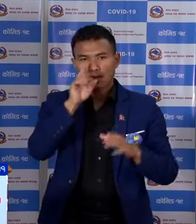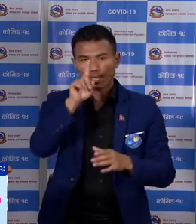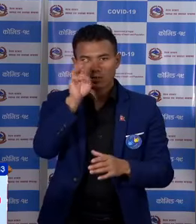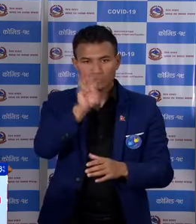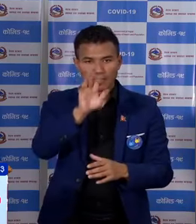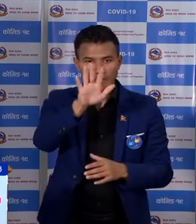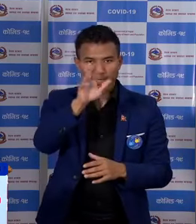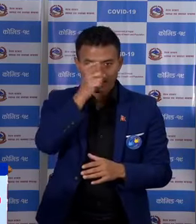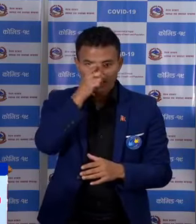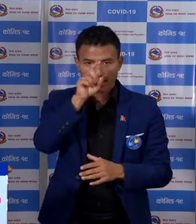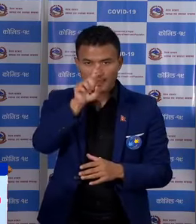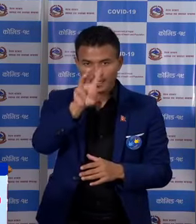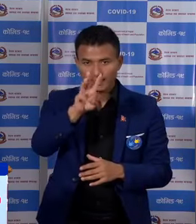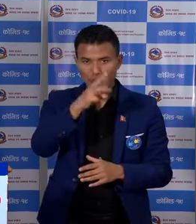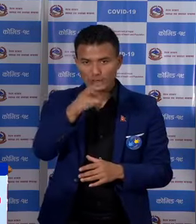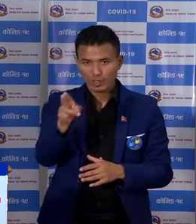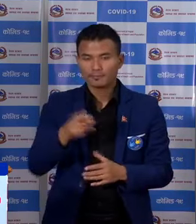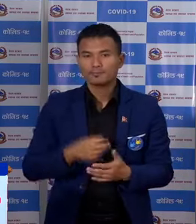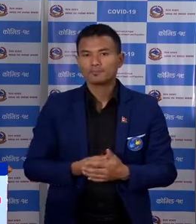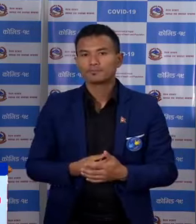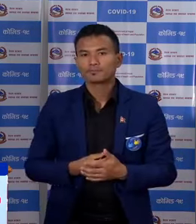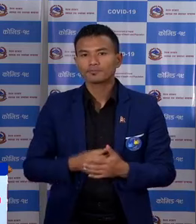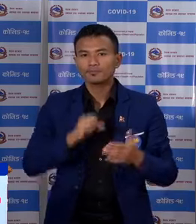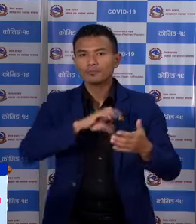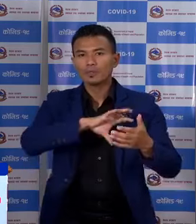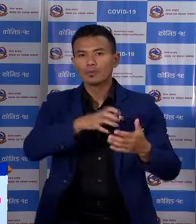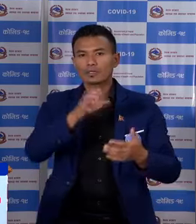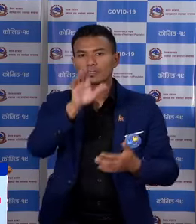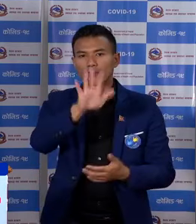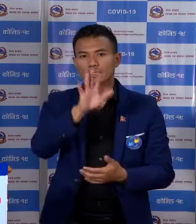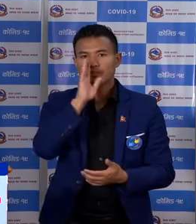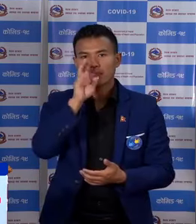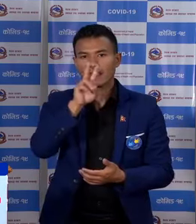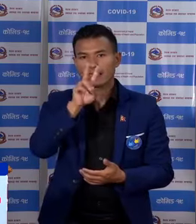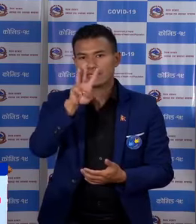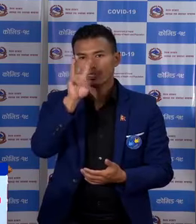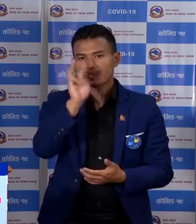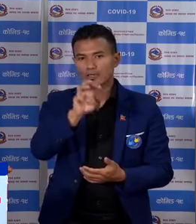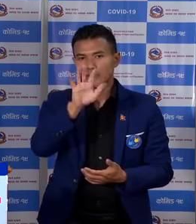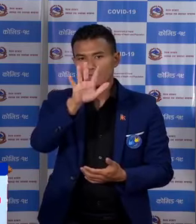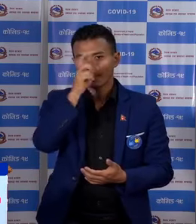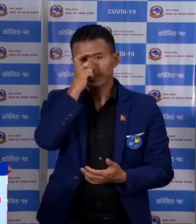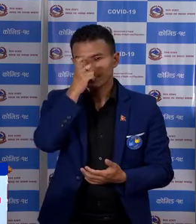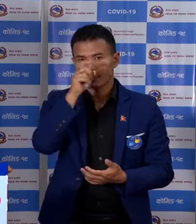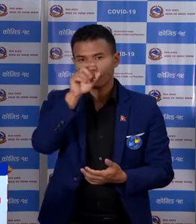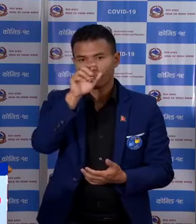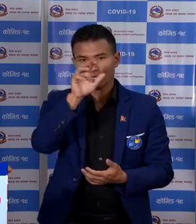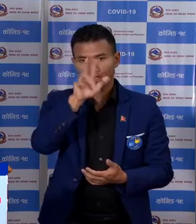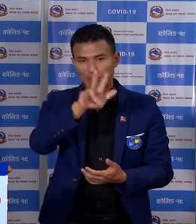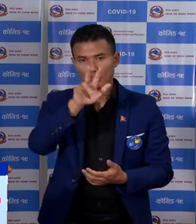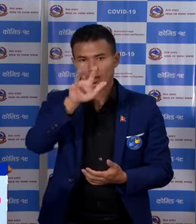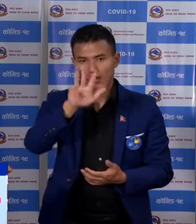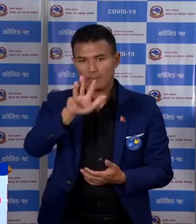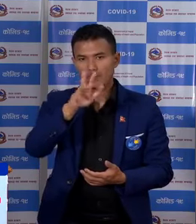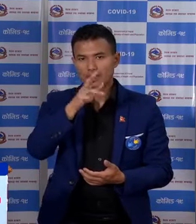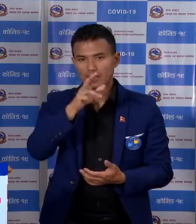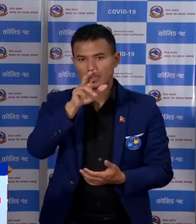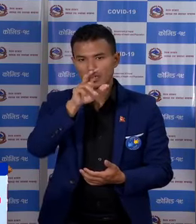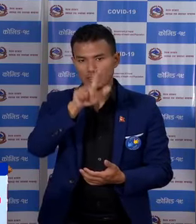मां 1,0513 जाना प्रदेश नमर पांच मां 25,599 जाना